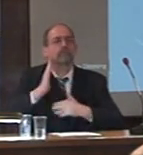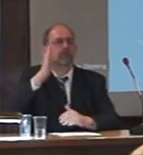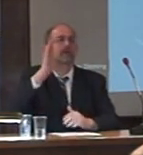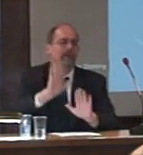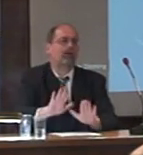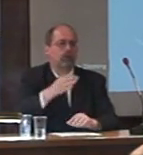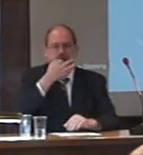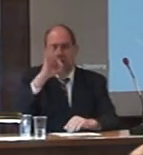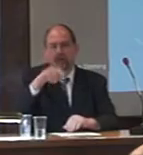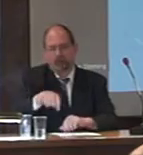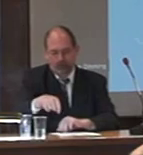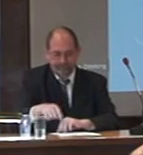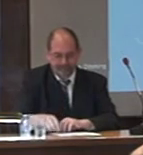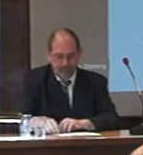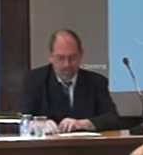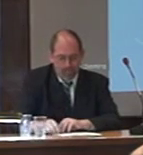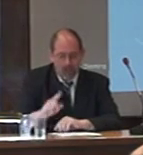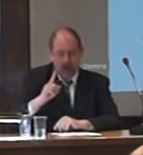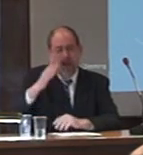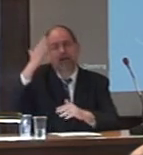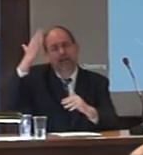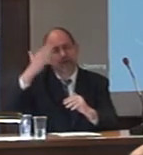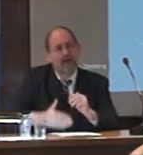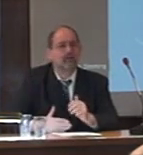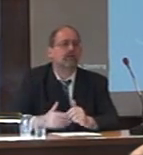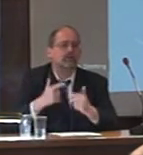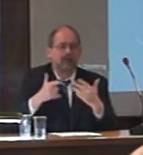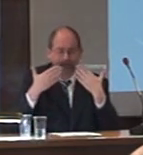moja majka. Tako da se nadam da će tako biti u budućnosti.